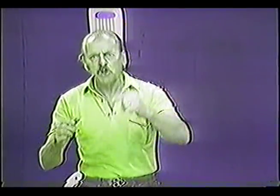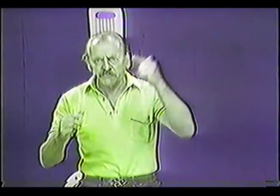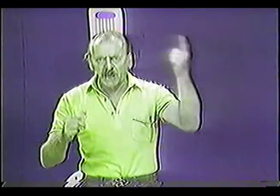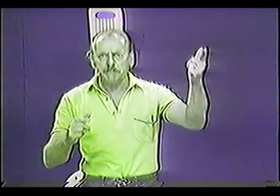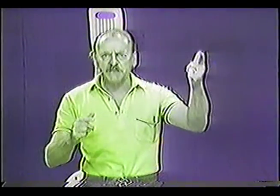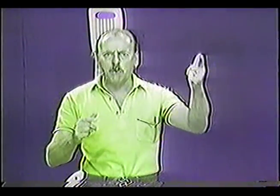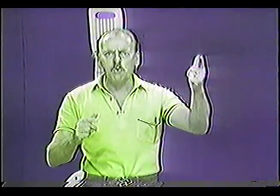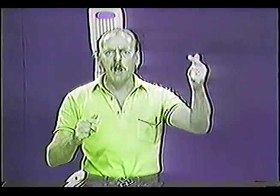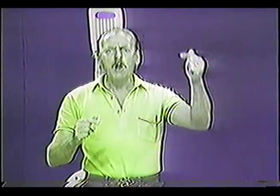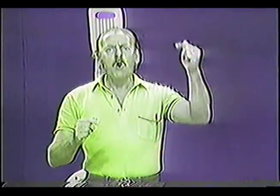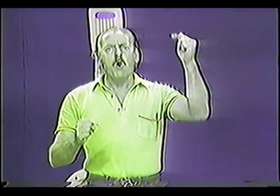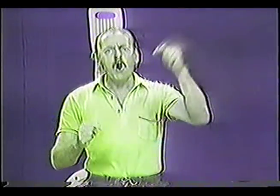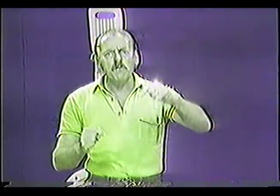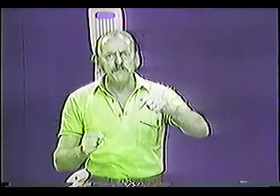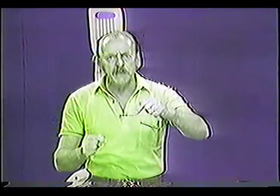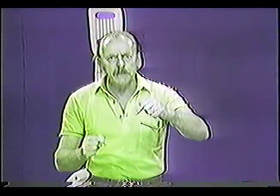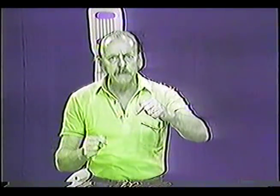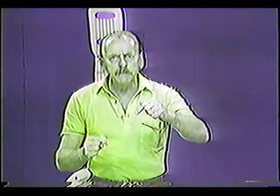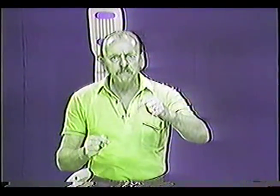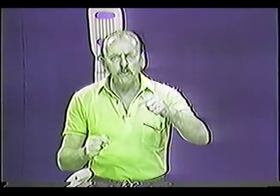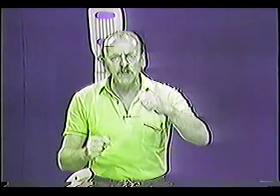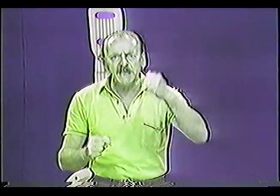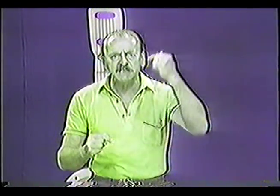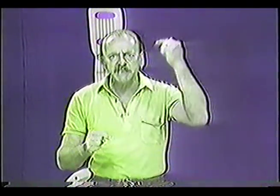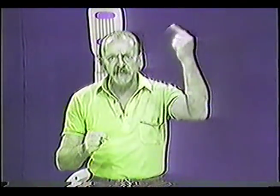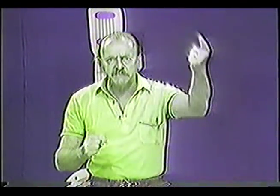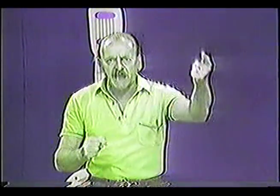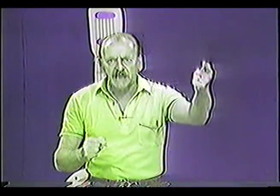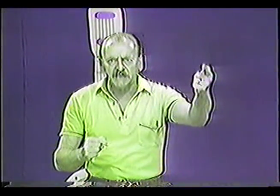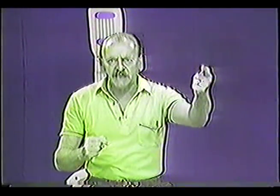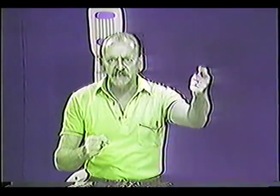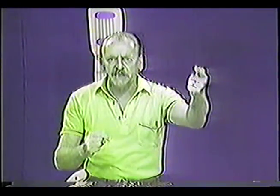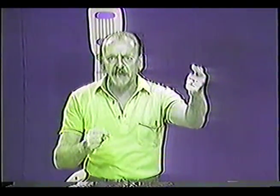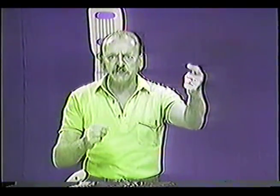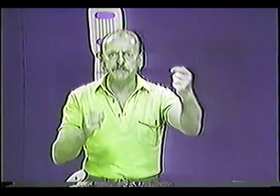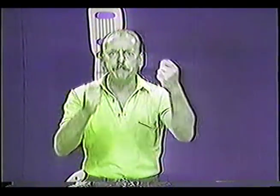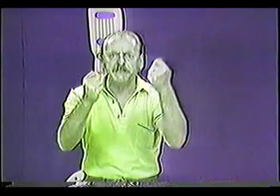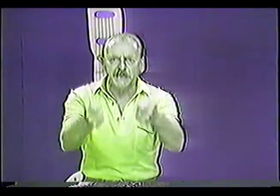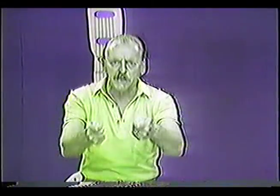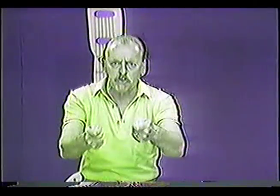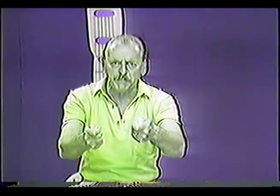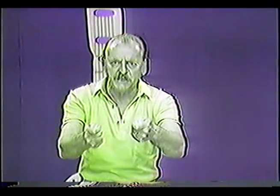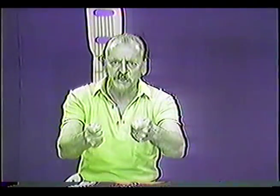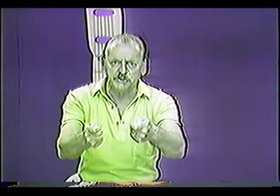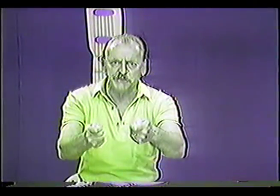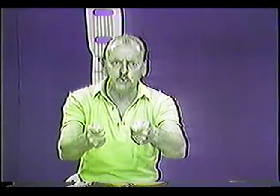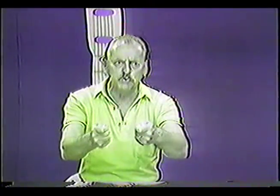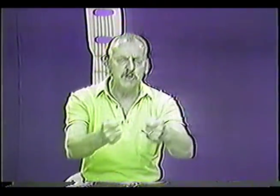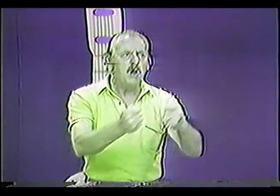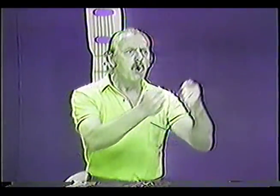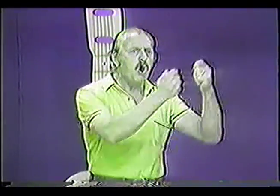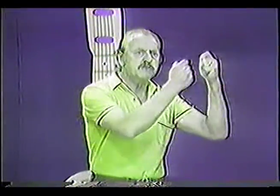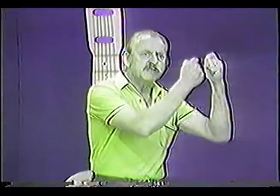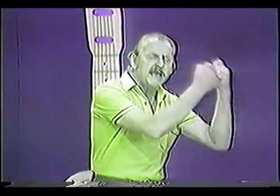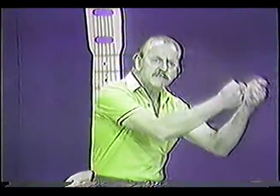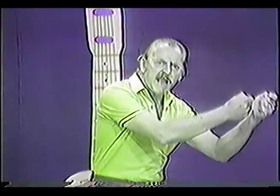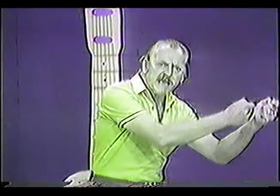nós saímos à rua, houve folias que entraram nas igrejas, pediram ao menino Jesus. Outros entraram